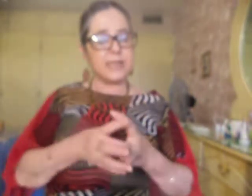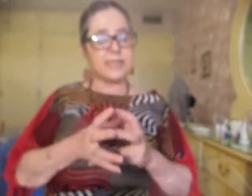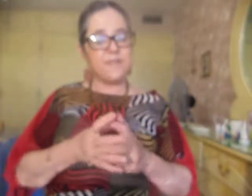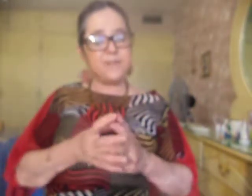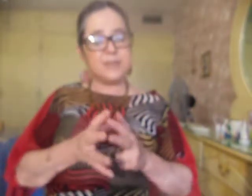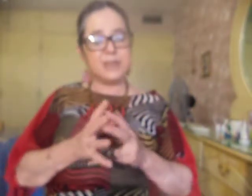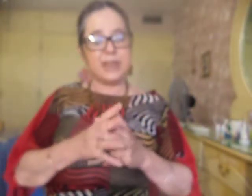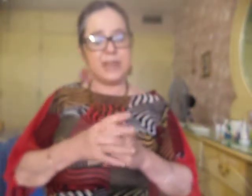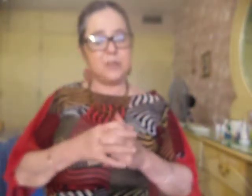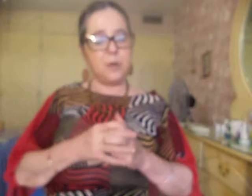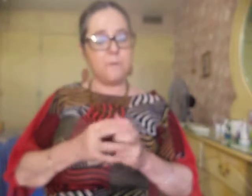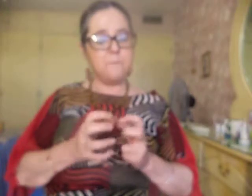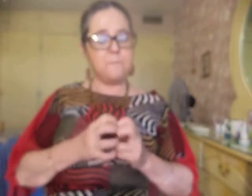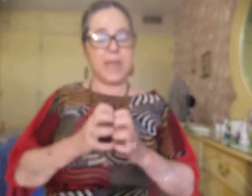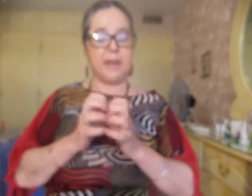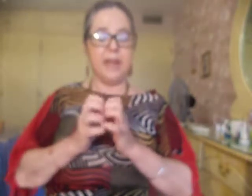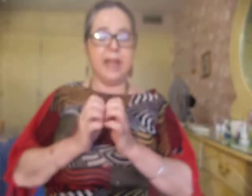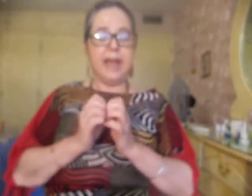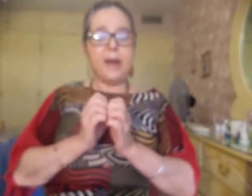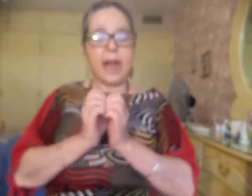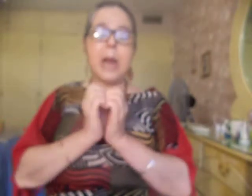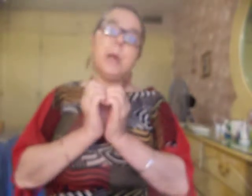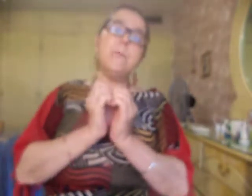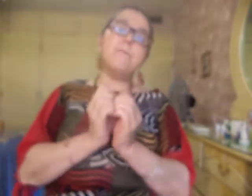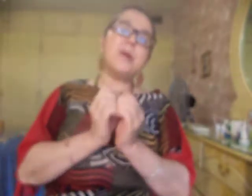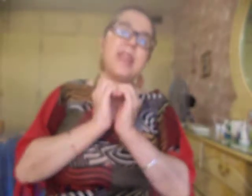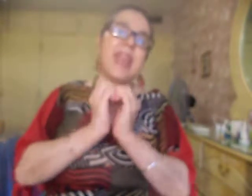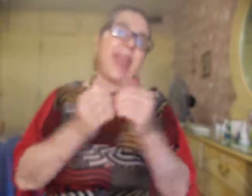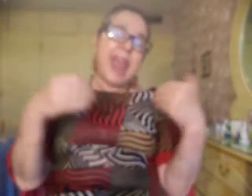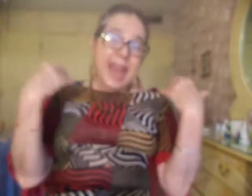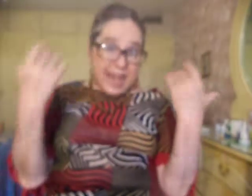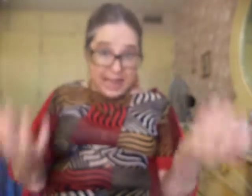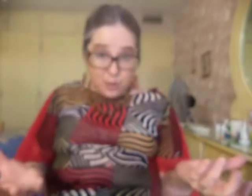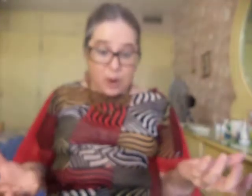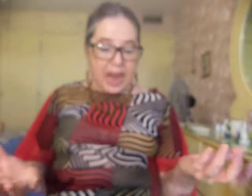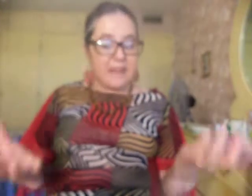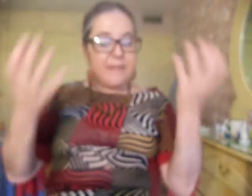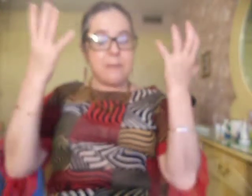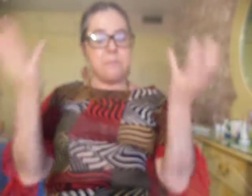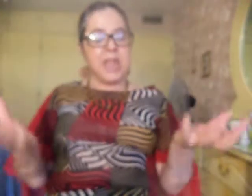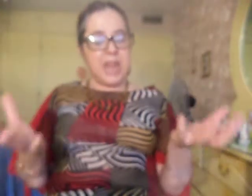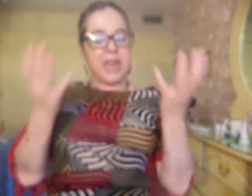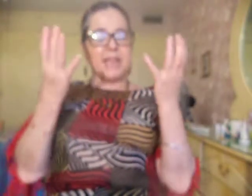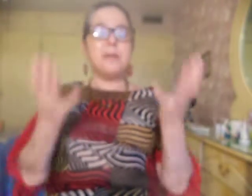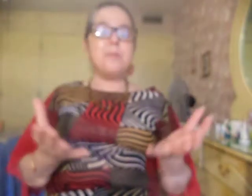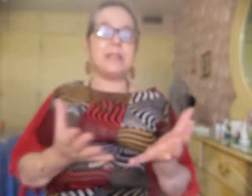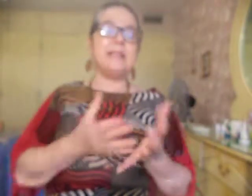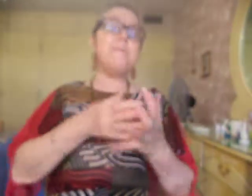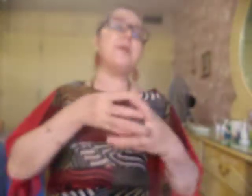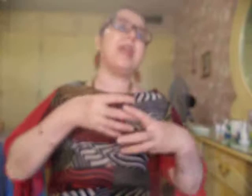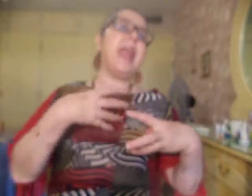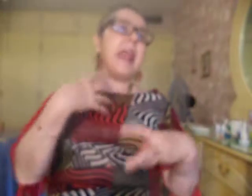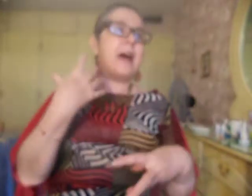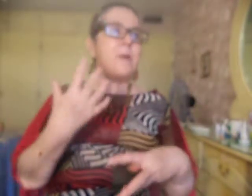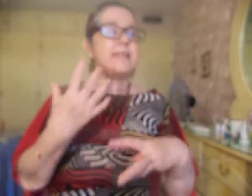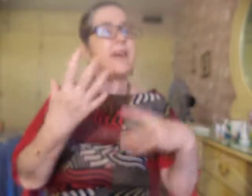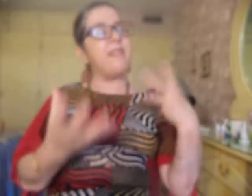estén funcionando bien. Ahora, ¿por qué el agua también es importante? ¿Y por qué el agua está